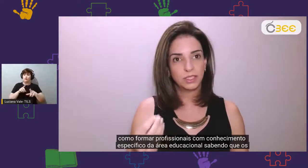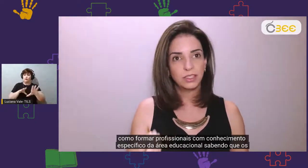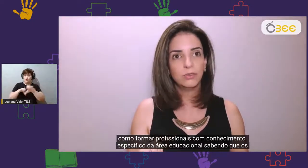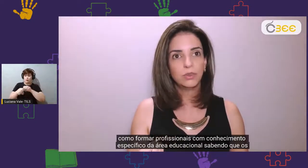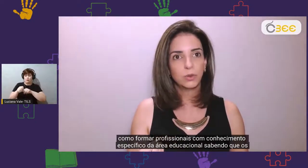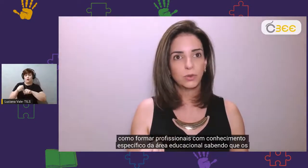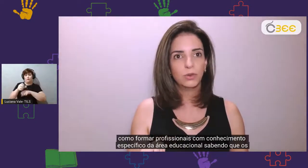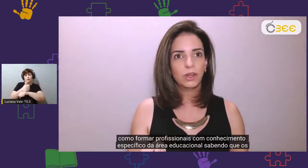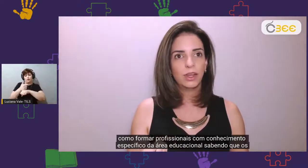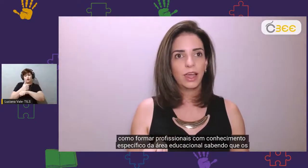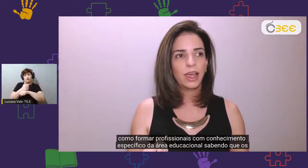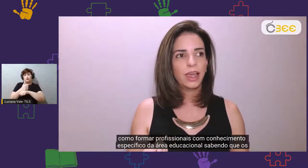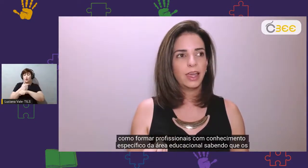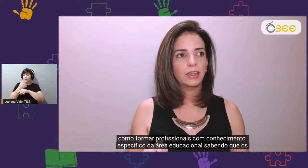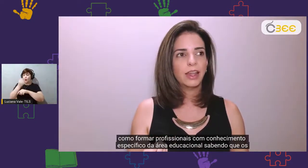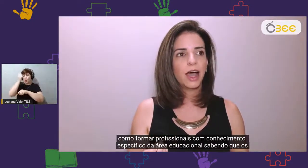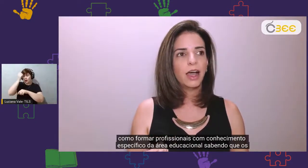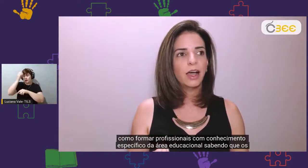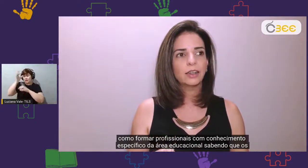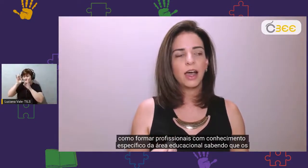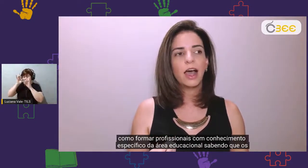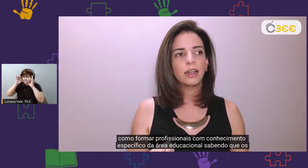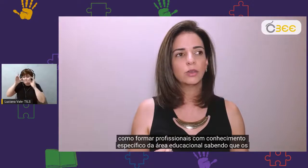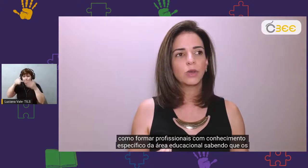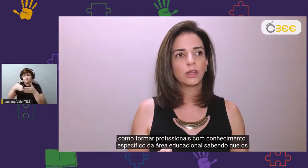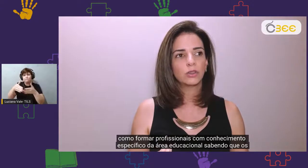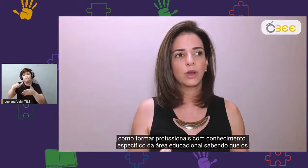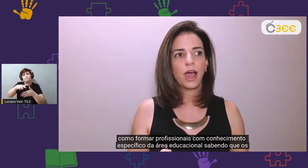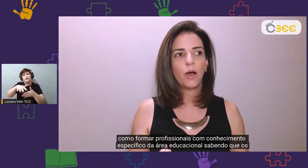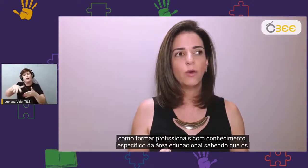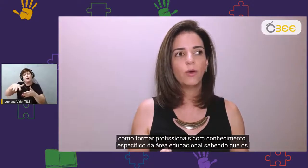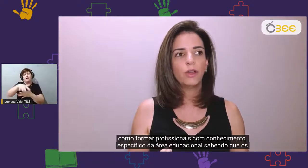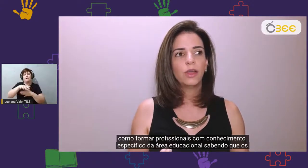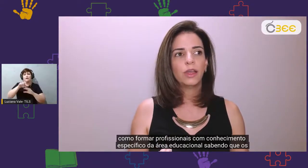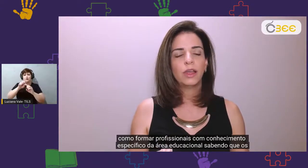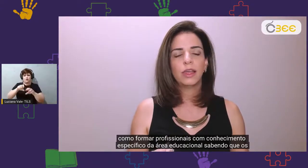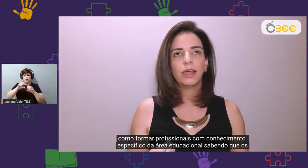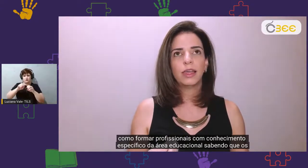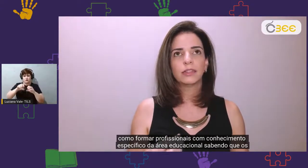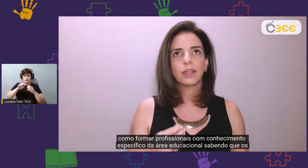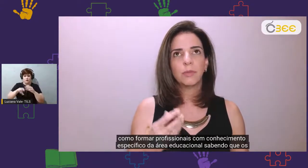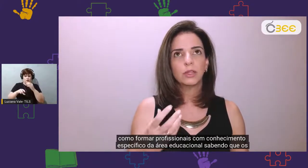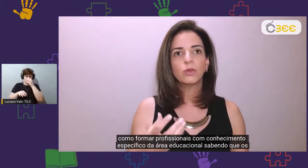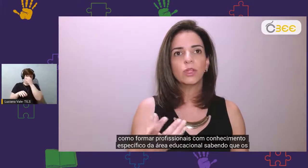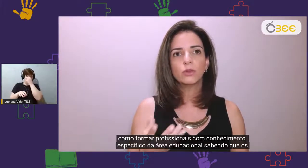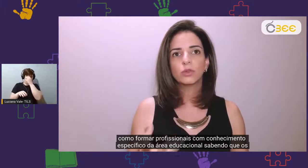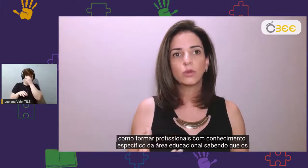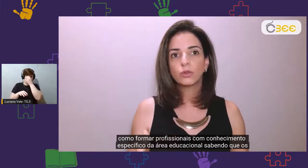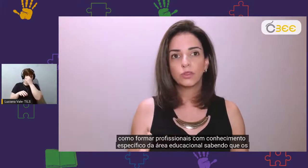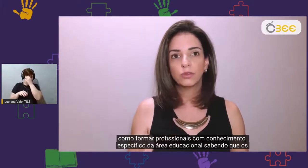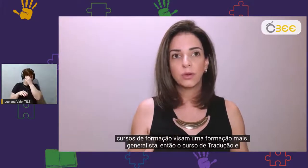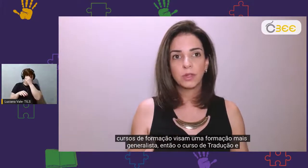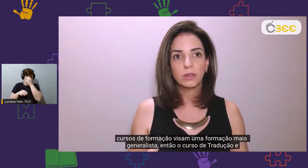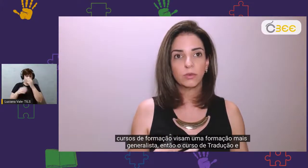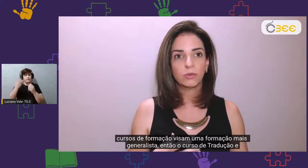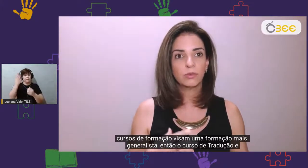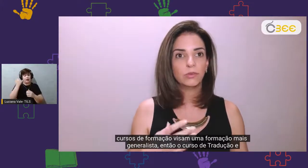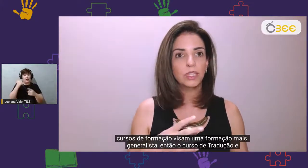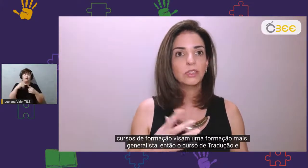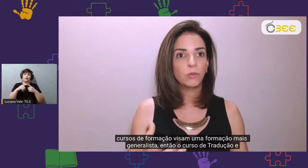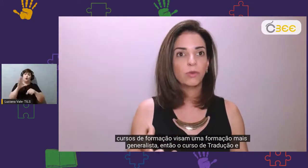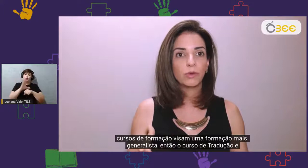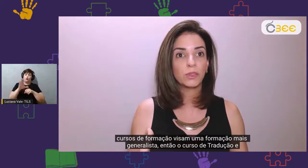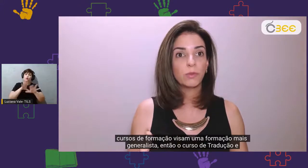conhecimento específico da área educacional, sabendo que os cursos de